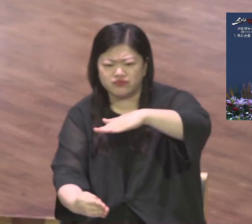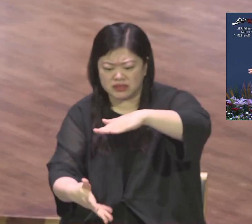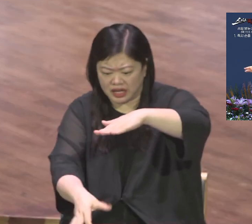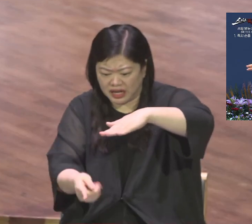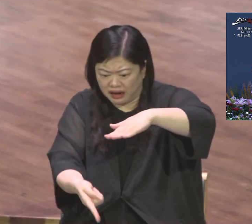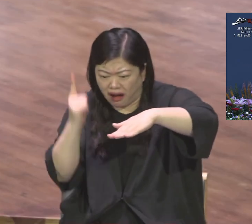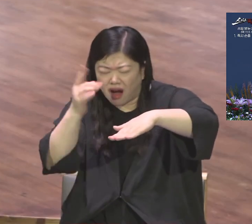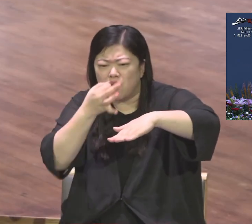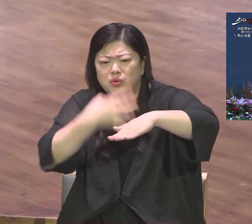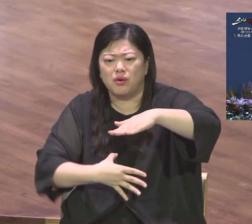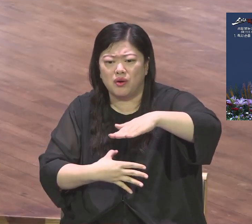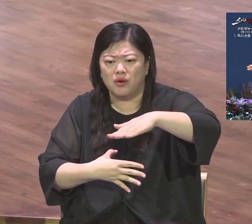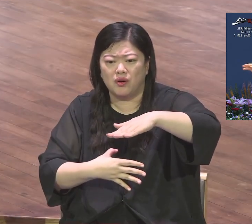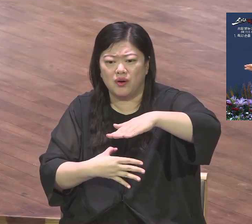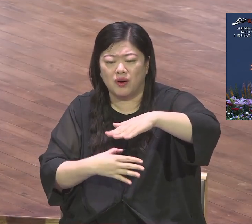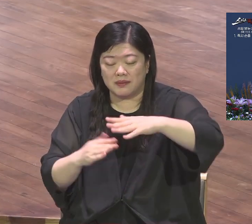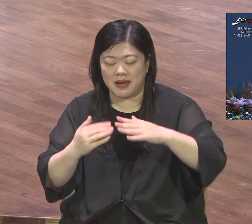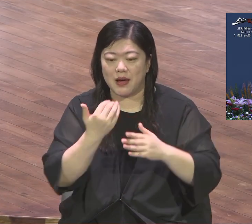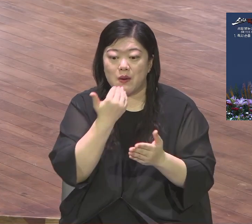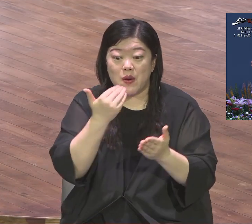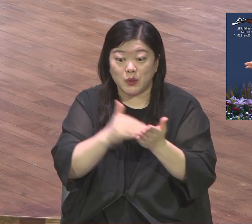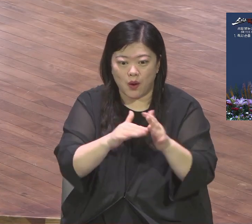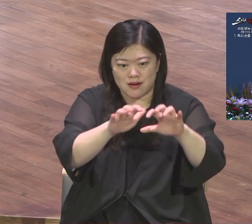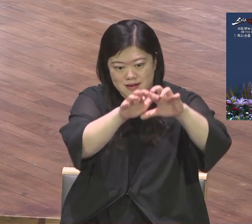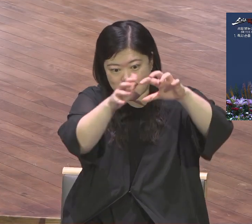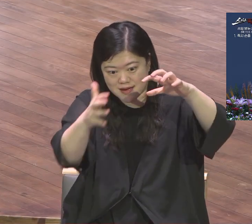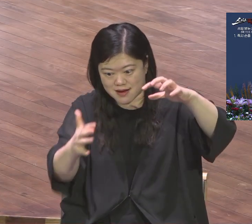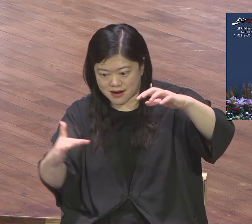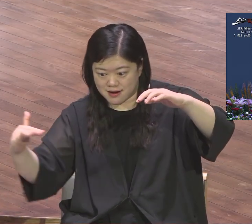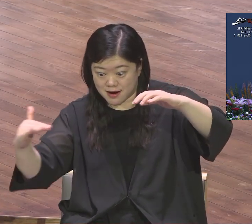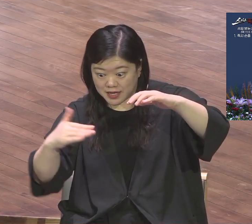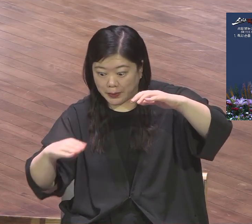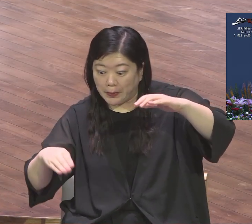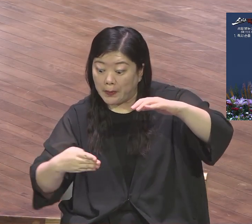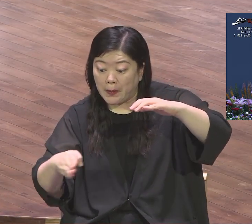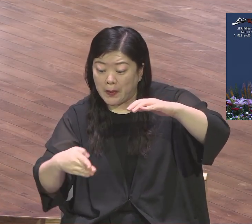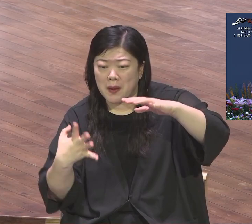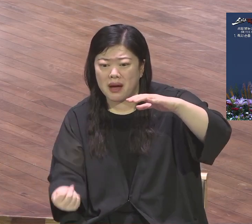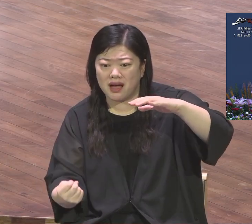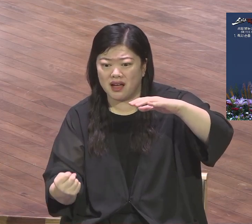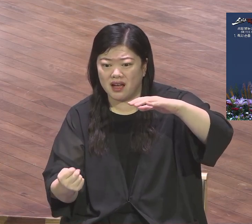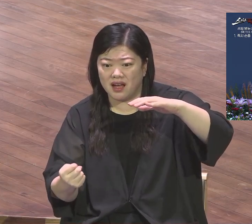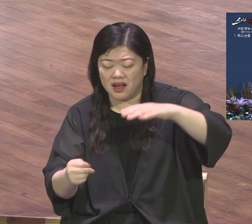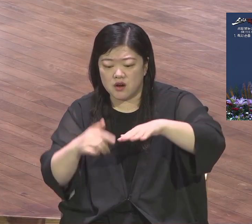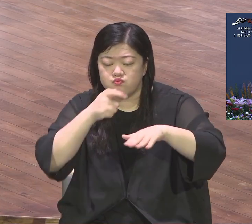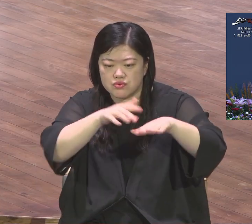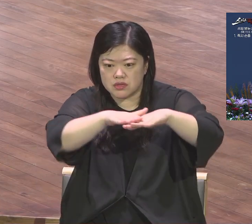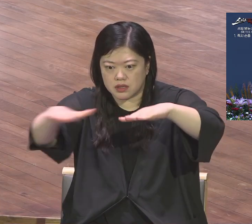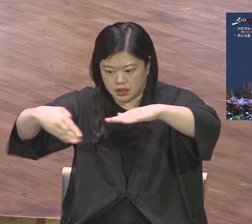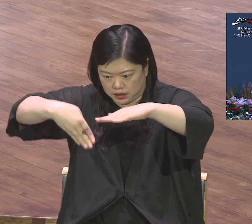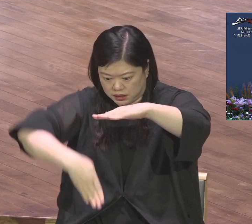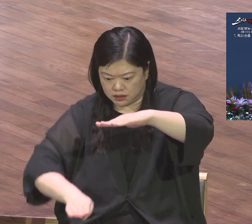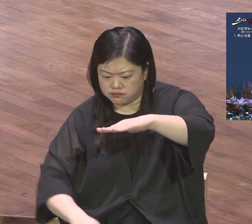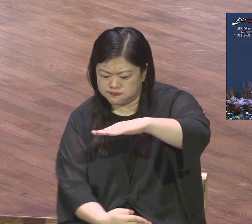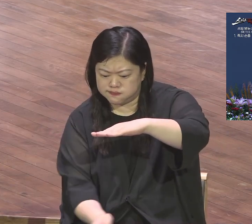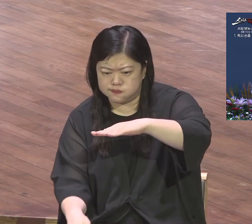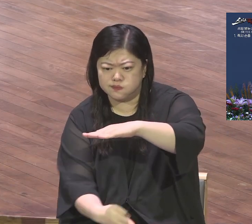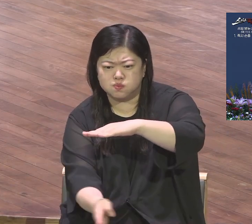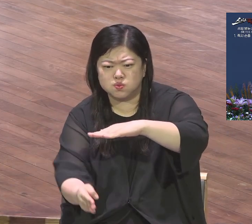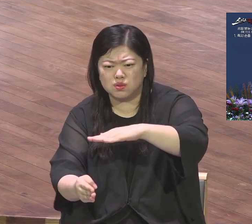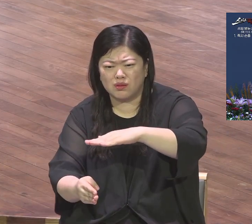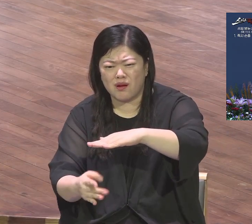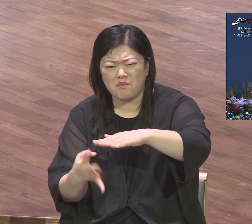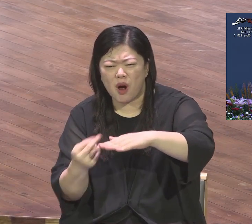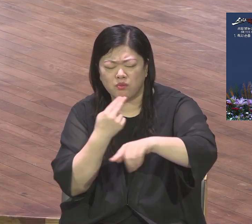곳이 있는 숨을 곳이 있는 바위라든가 뭔가 있는 곳이 잘 많이 있단 말이에요. 그 말이 안 되잖아요.